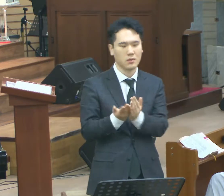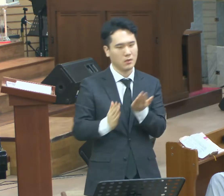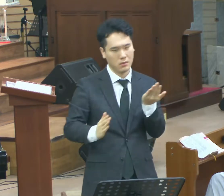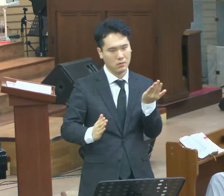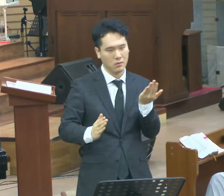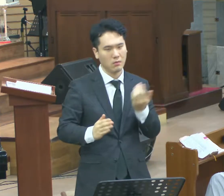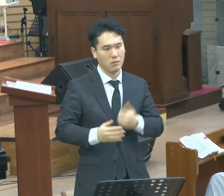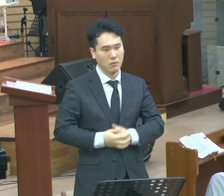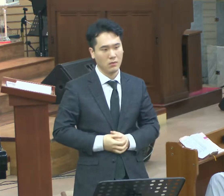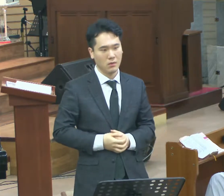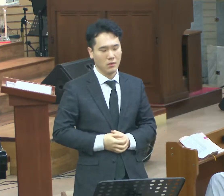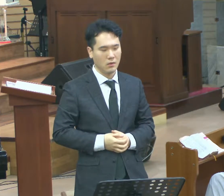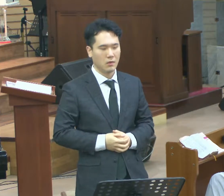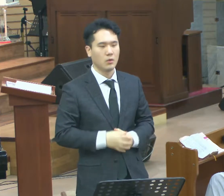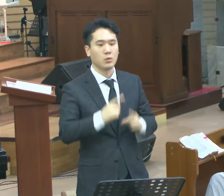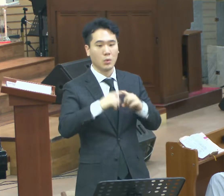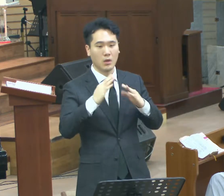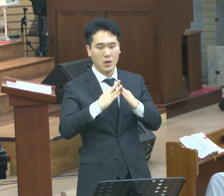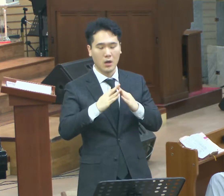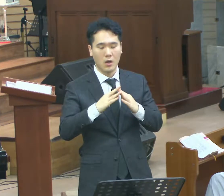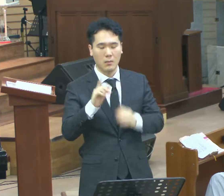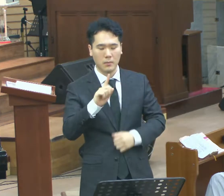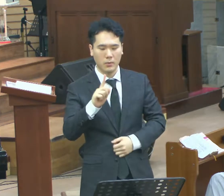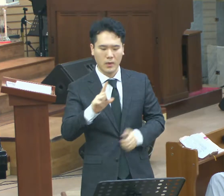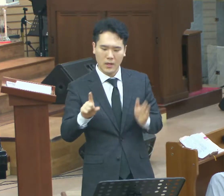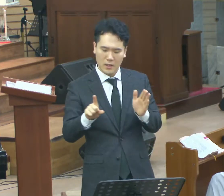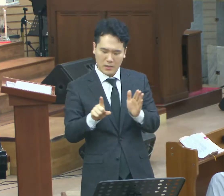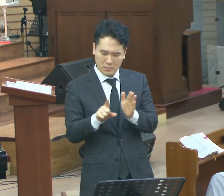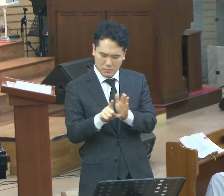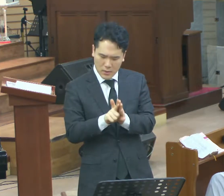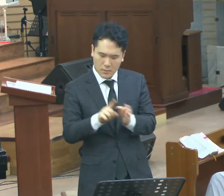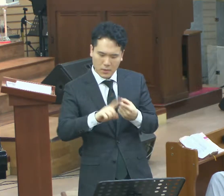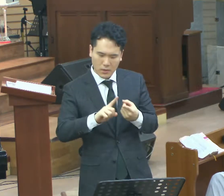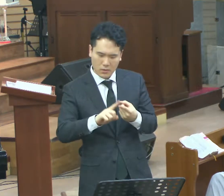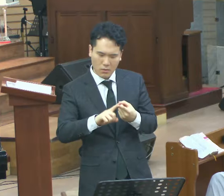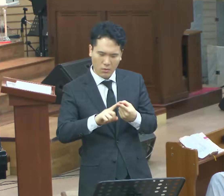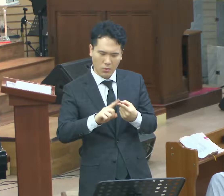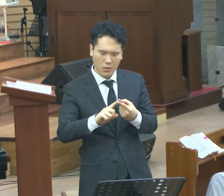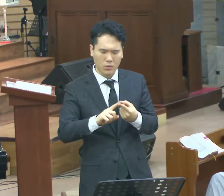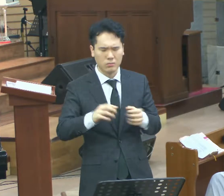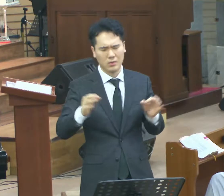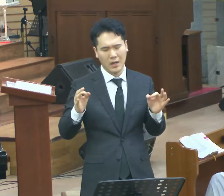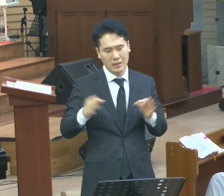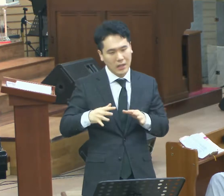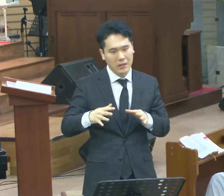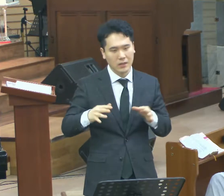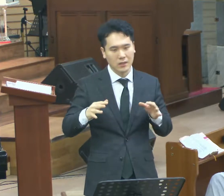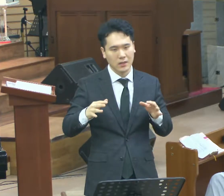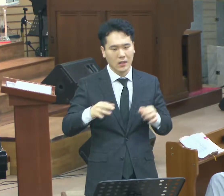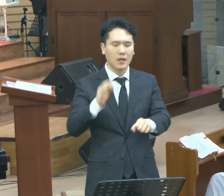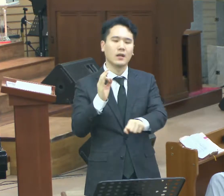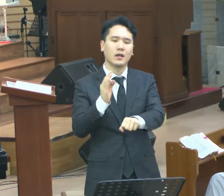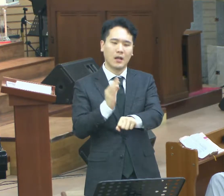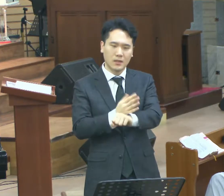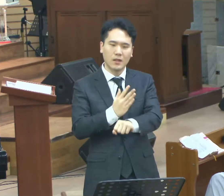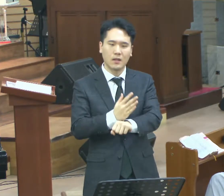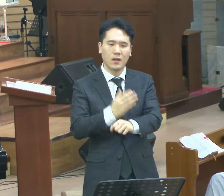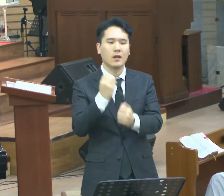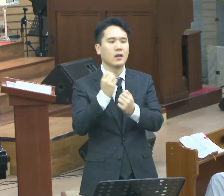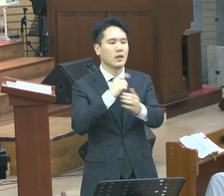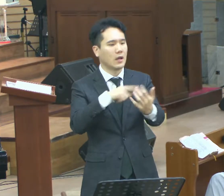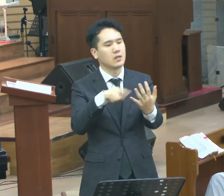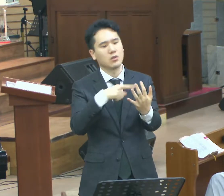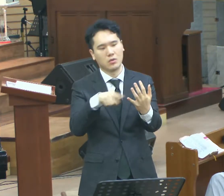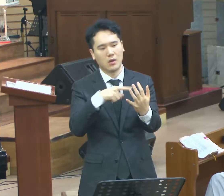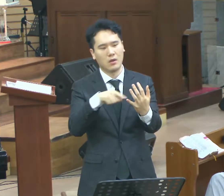교회가 믿음을 너무 하나로만 가르쳤다. 그것이 교회의 실수고